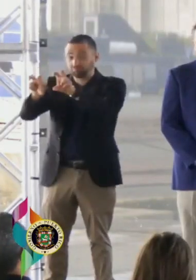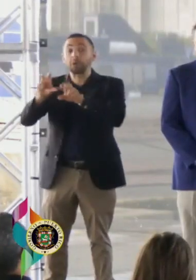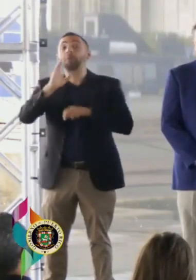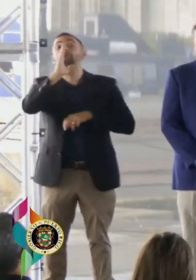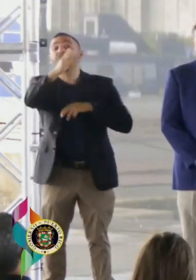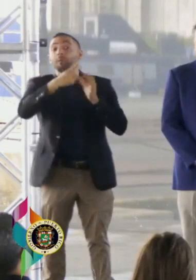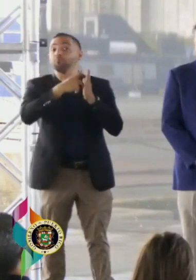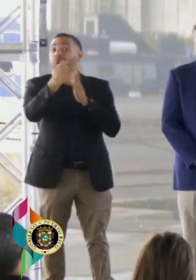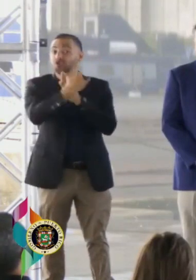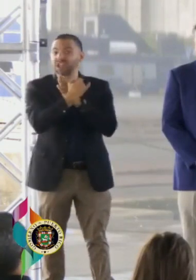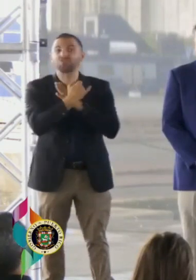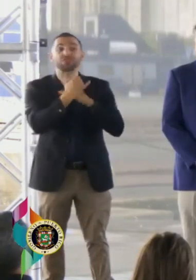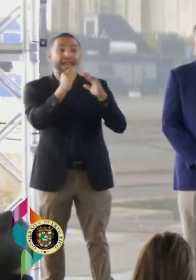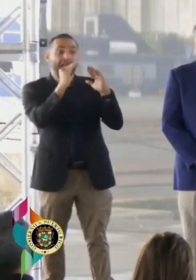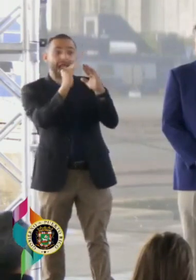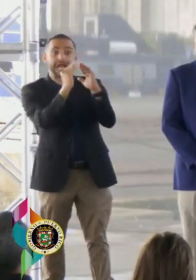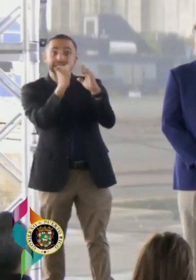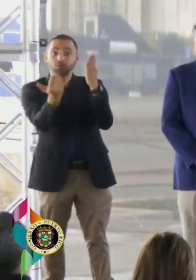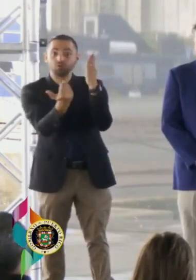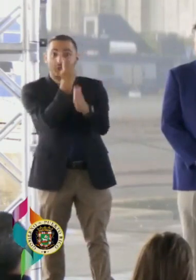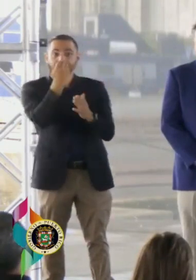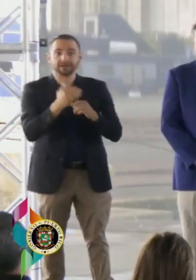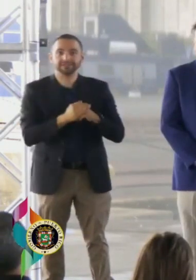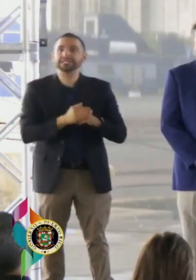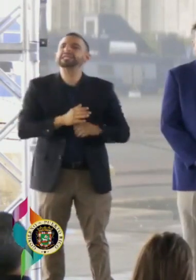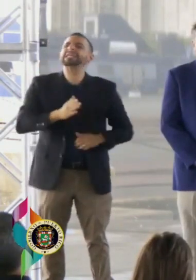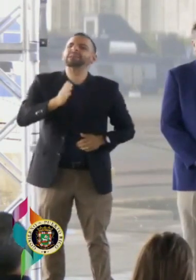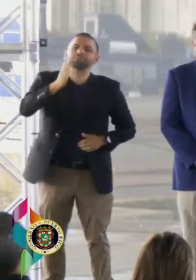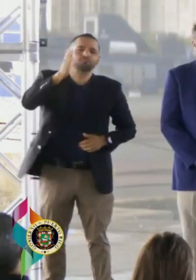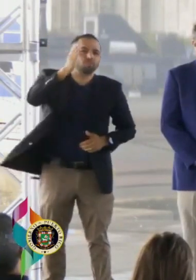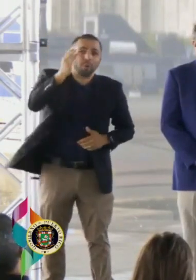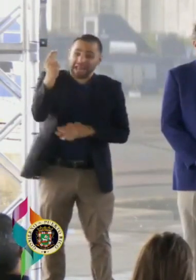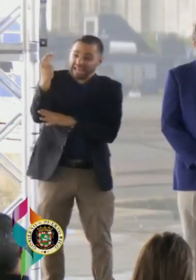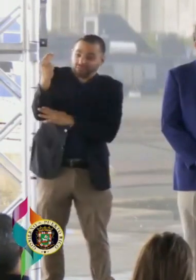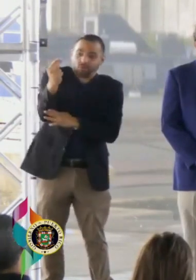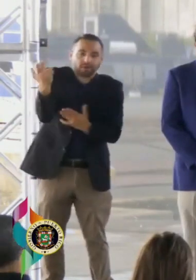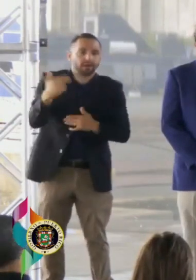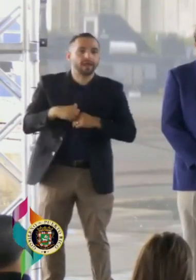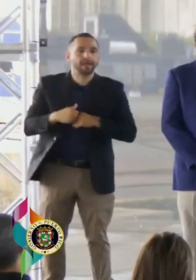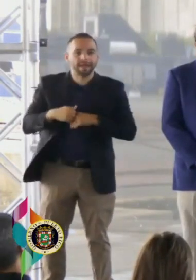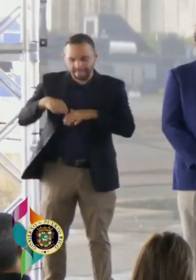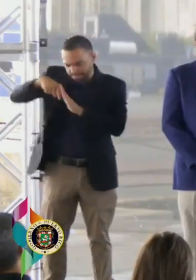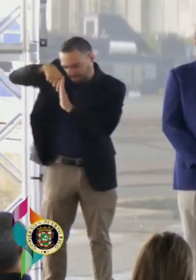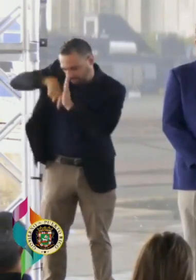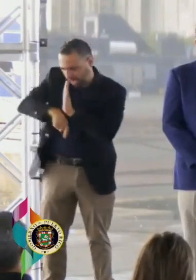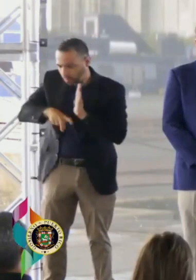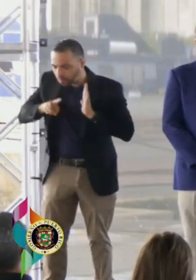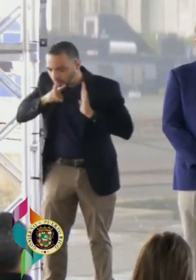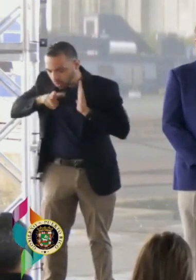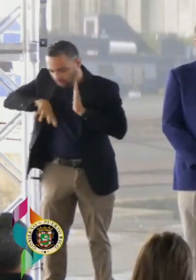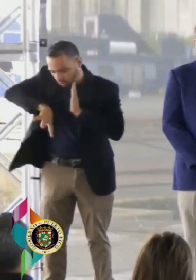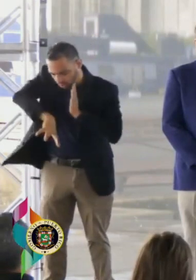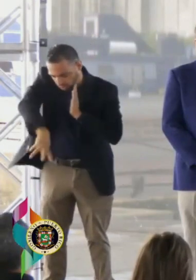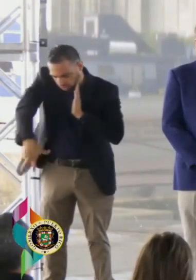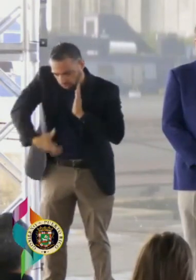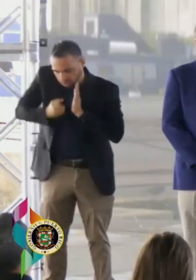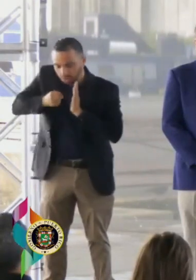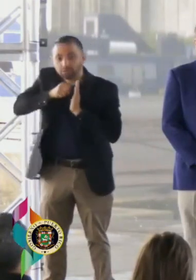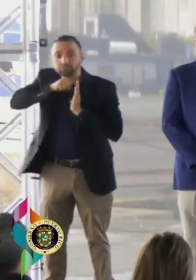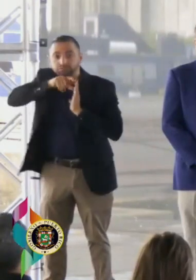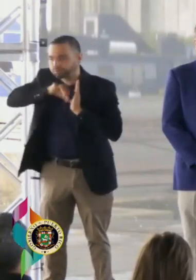para la Bahía y pronto comienza un dragado histórico y almacenes almacenes de carga han sido arrendados y